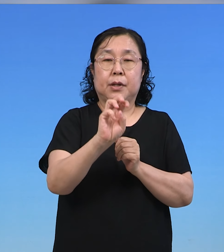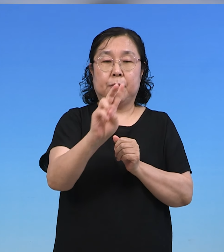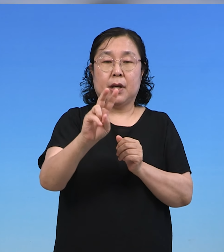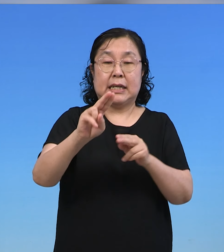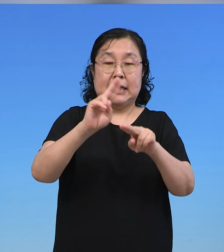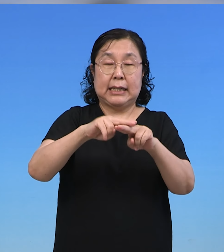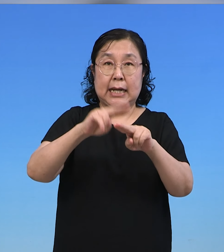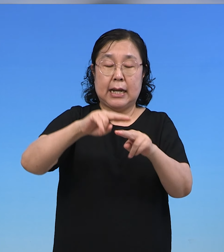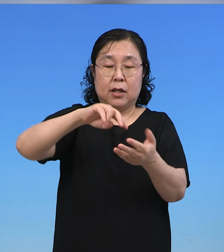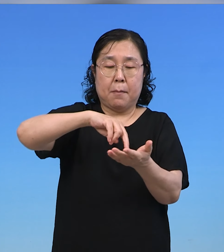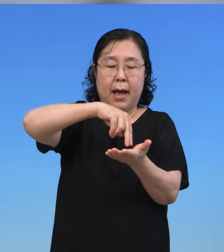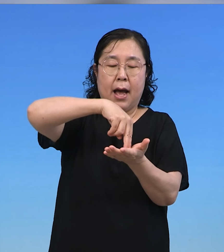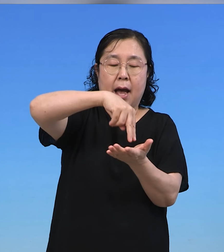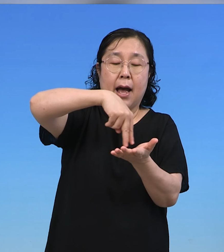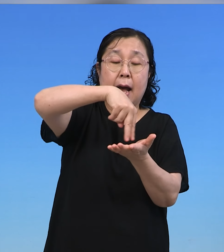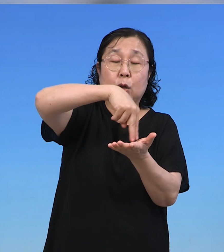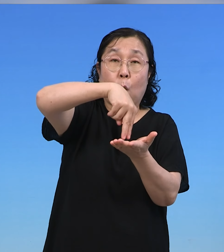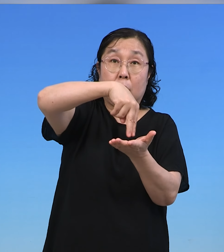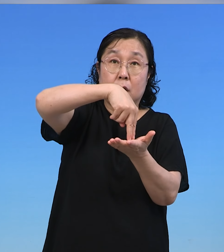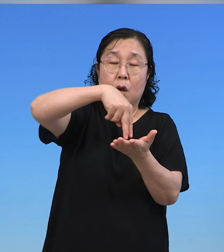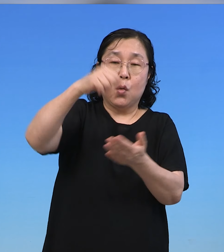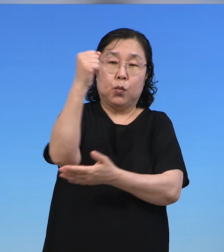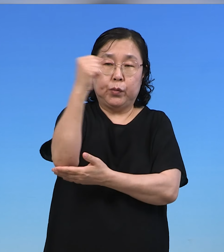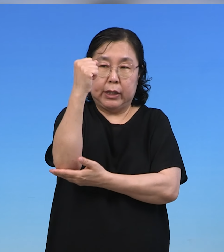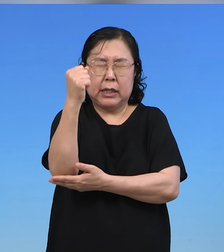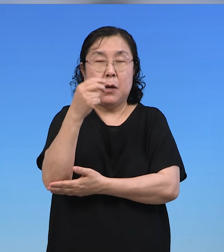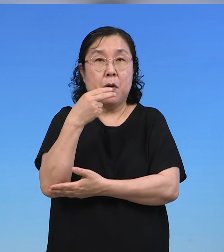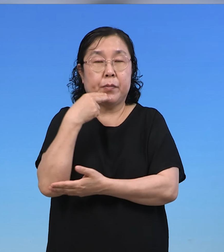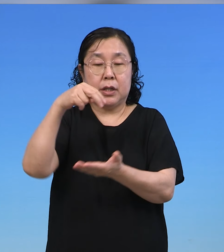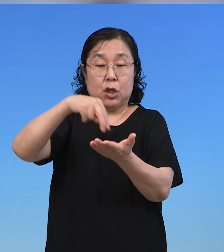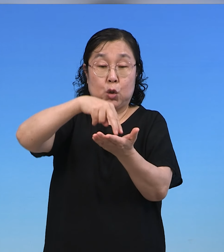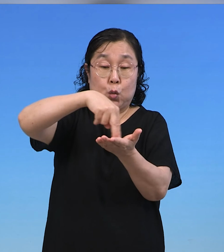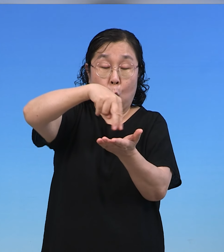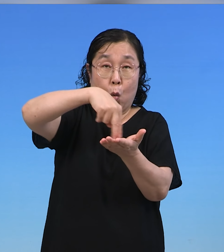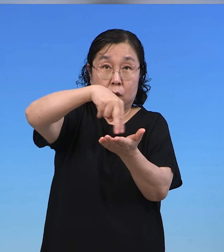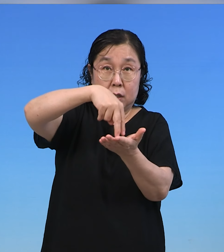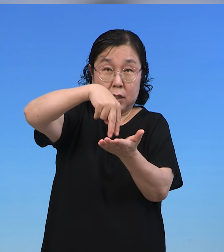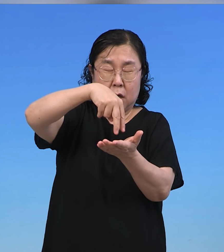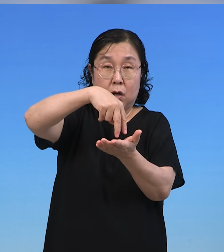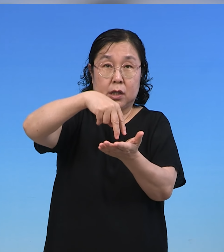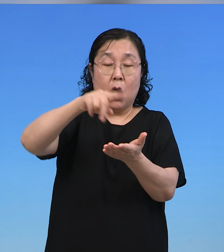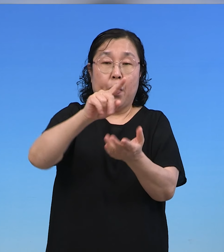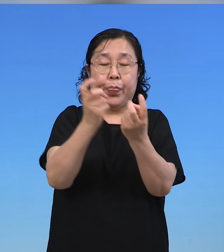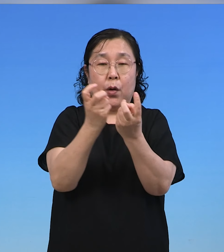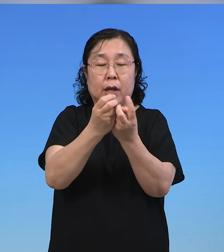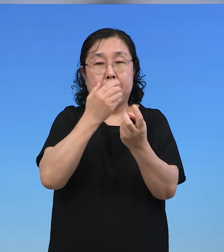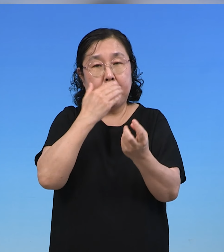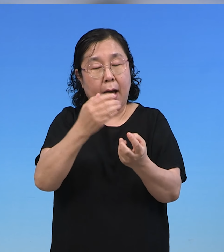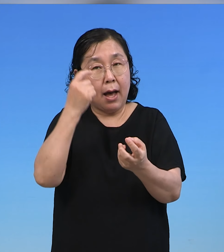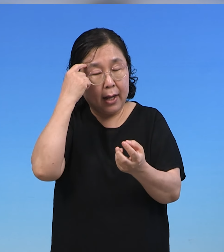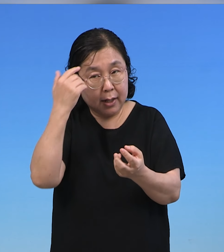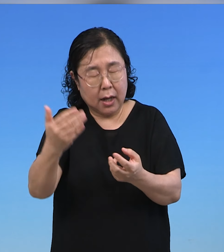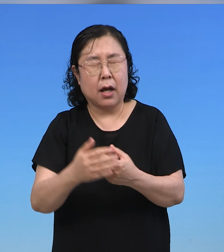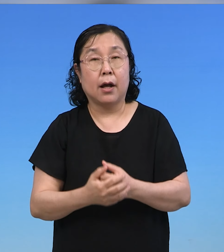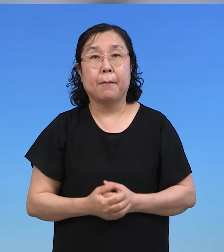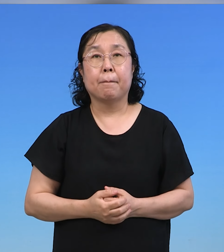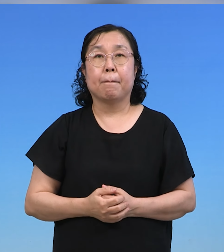거예요. 그리고 막 또 자빠지고 뭐. 이게 어떻게 가능했냐에 대한 글을 제가 읽었는데요,